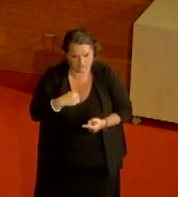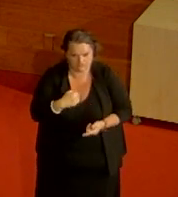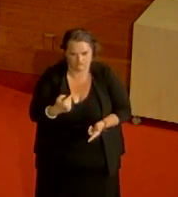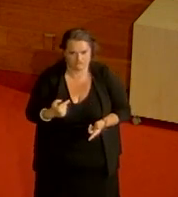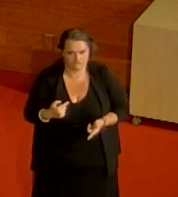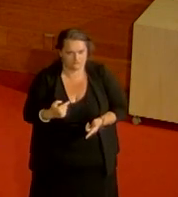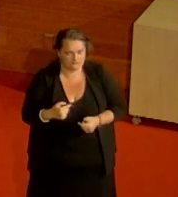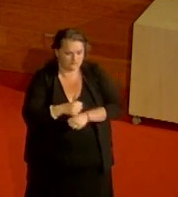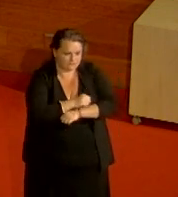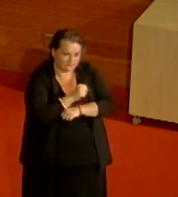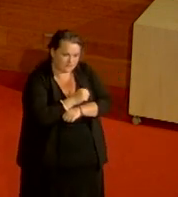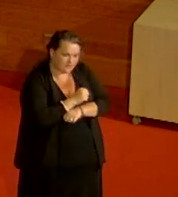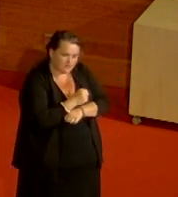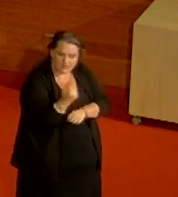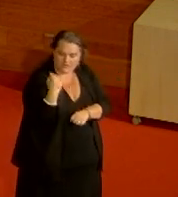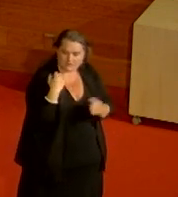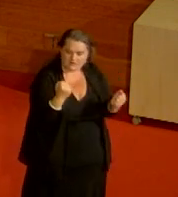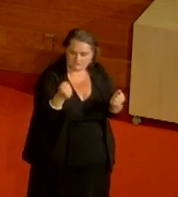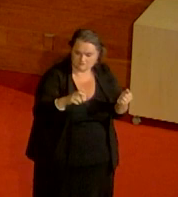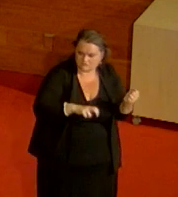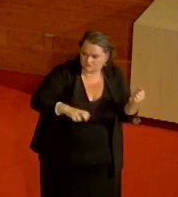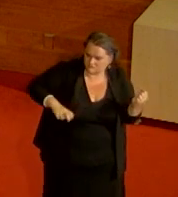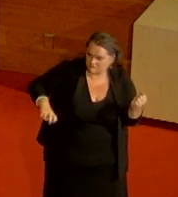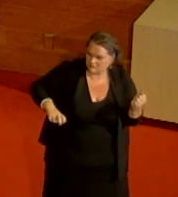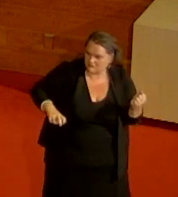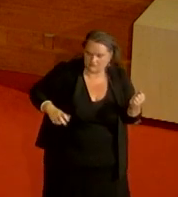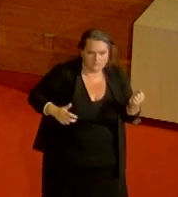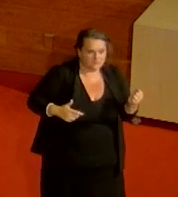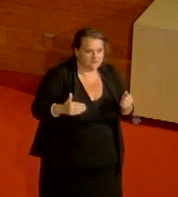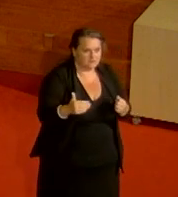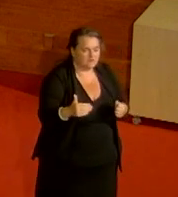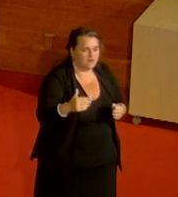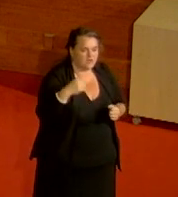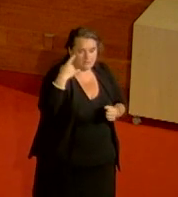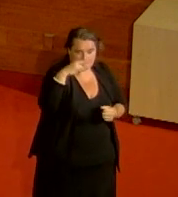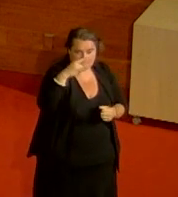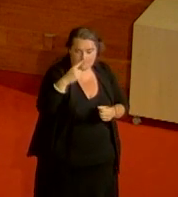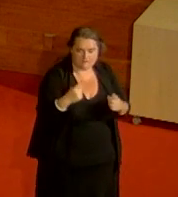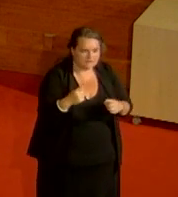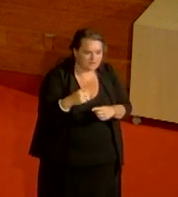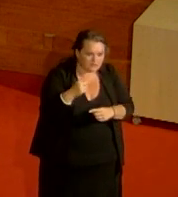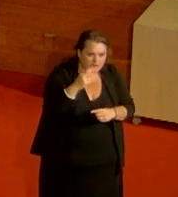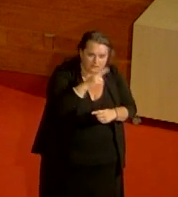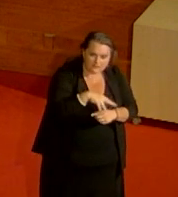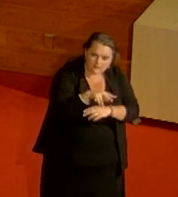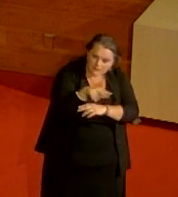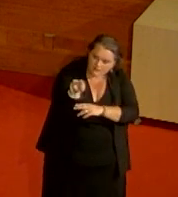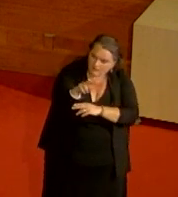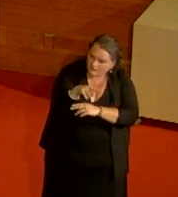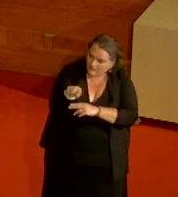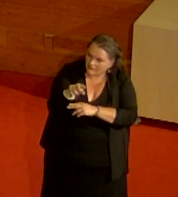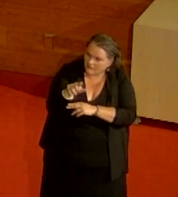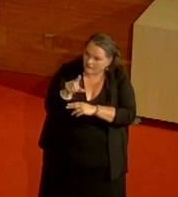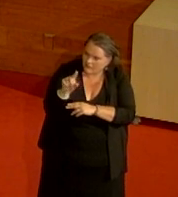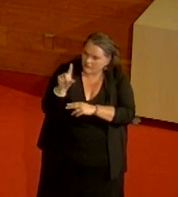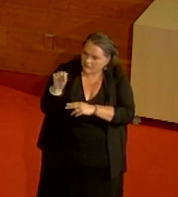atrás de un coche eh estábamos cerca de de un lugar donde pastaban varias vacas y el niño comenzó a mover El pulgar